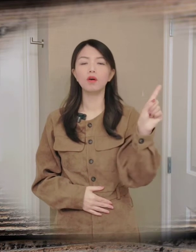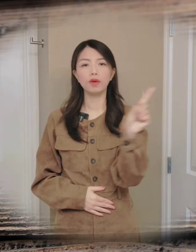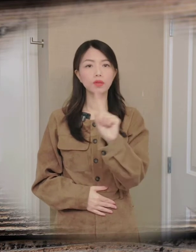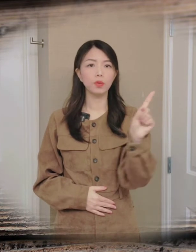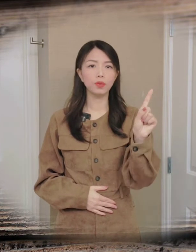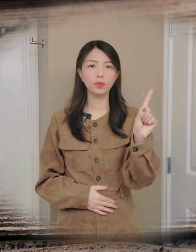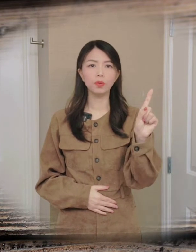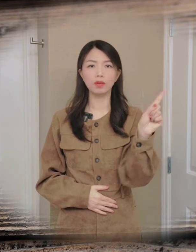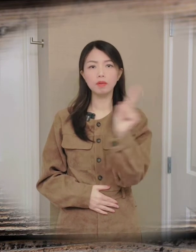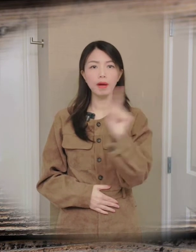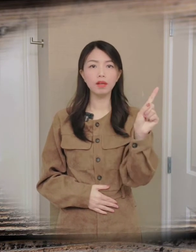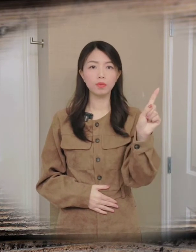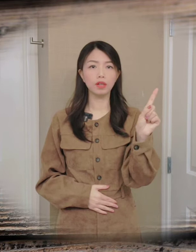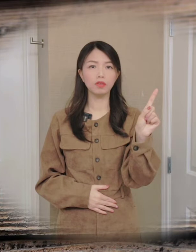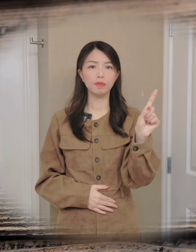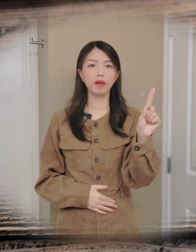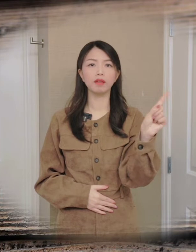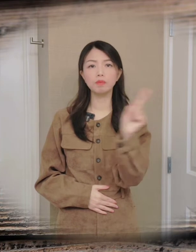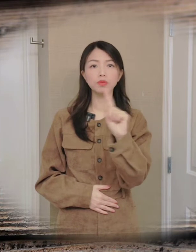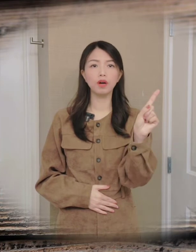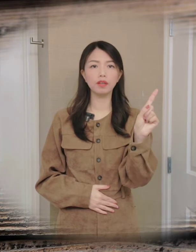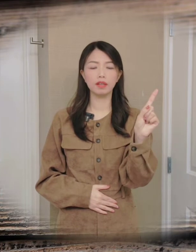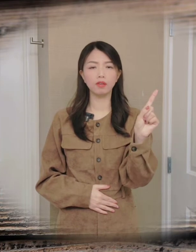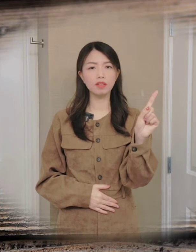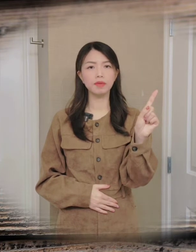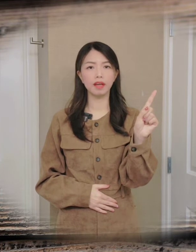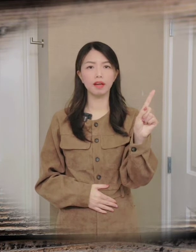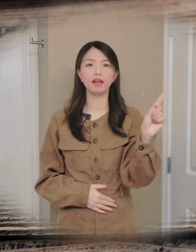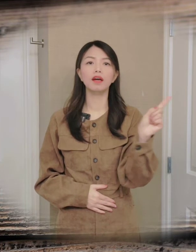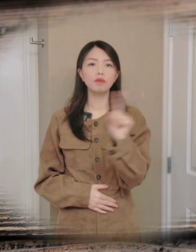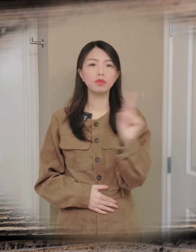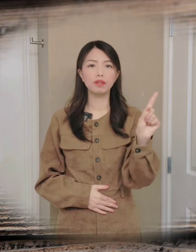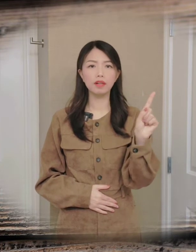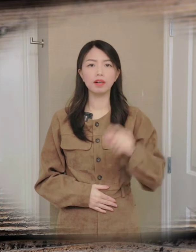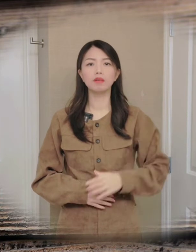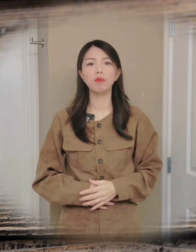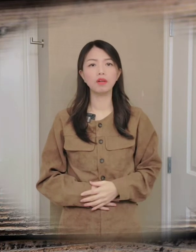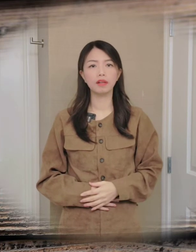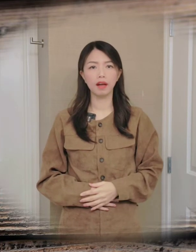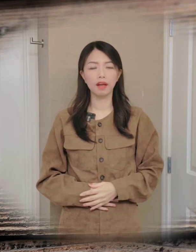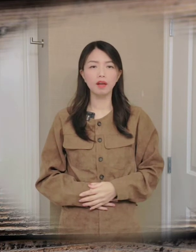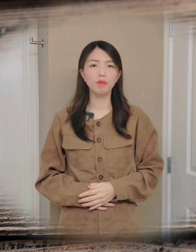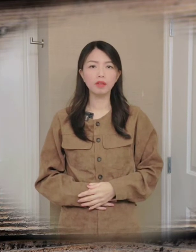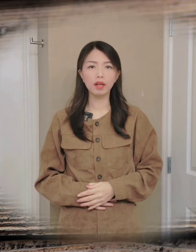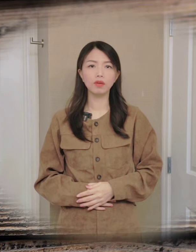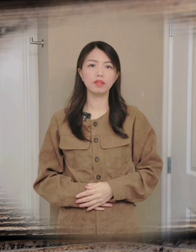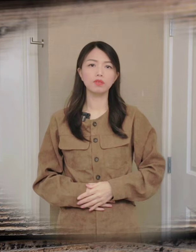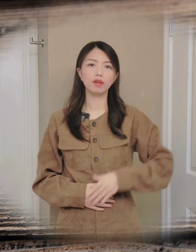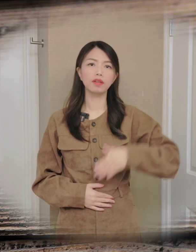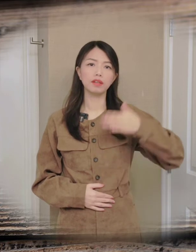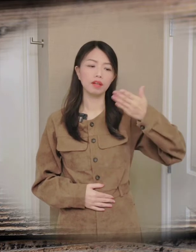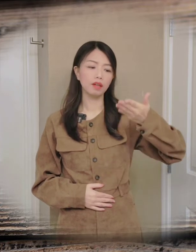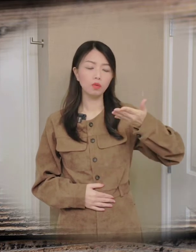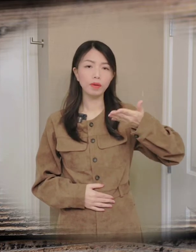해서 왼쪽 오른쪽 빨리 움직여 주시면 무엇 이런 뜻입니다. 무엇을 먹을까? 먹다라고 한